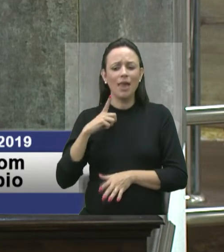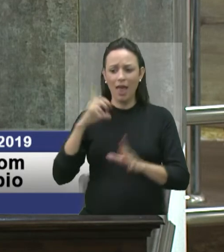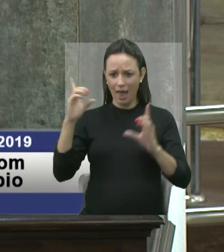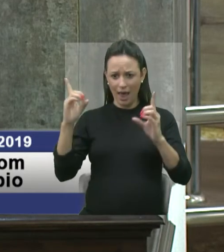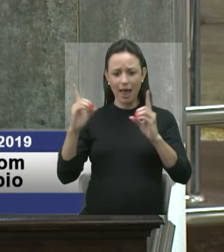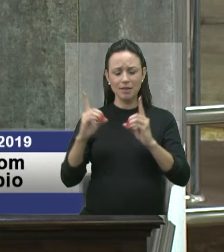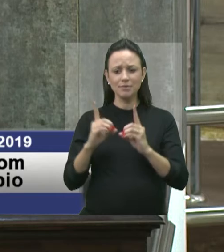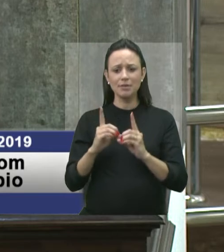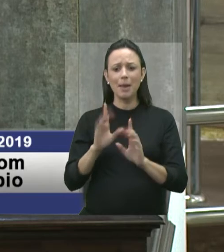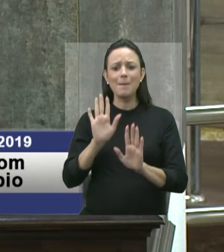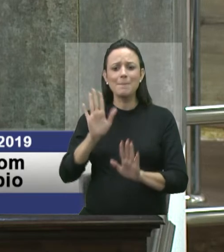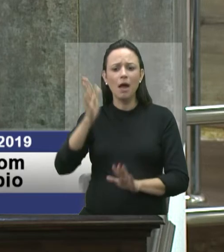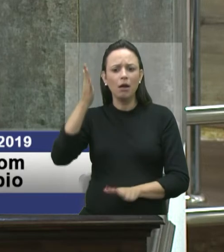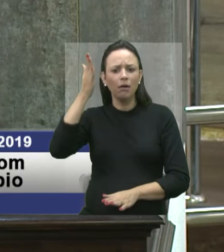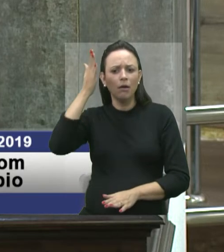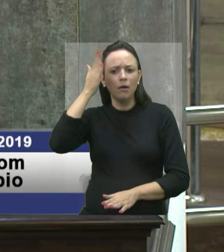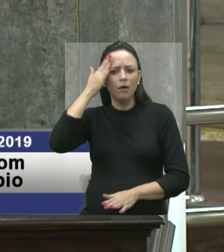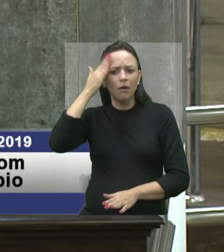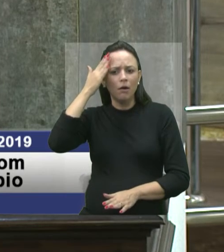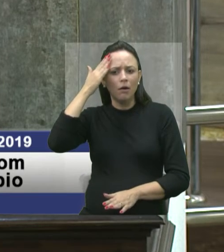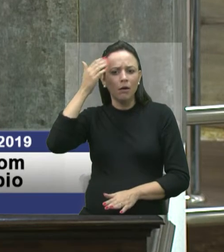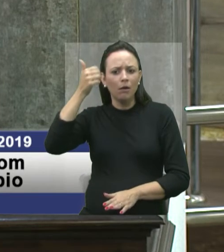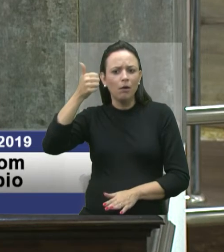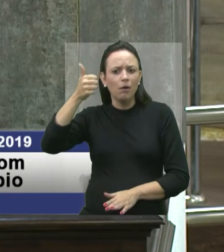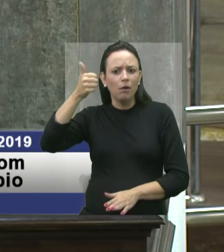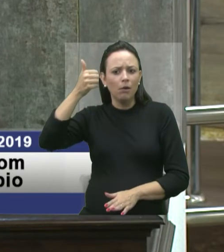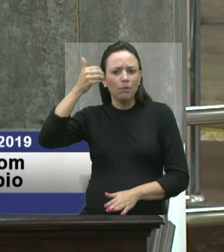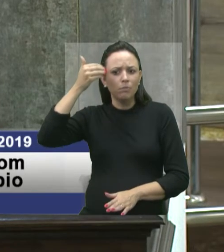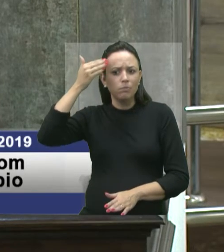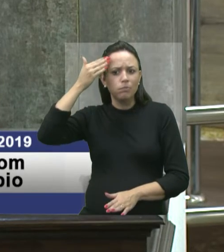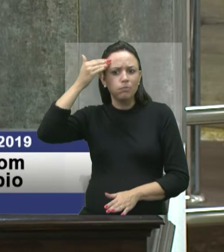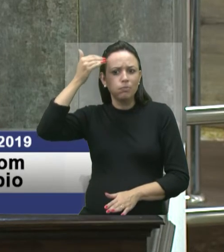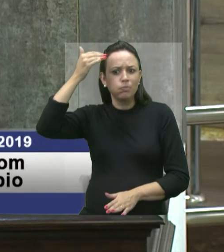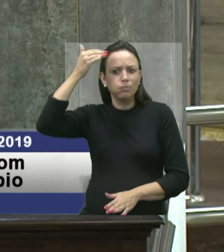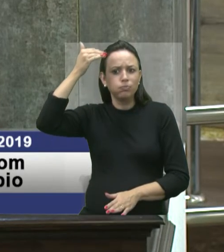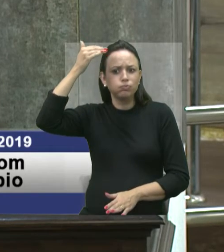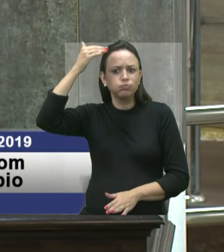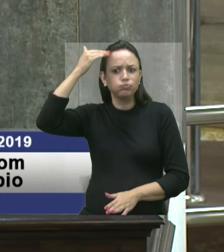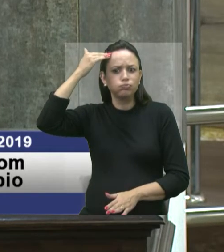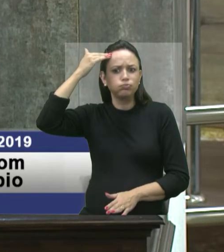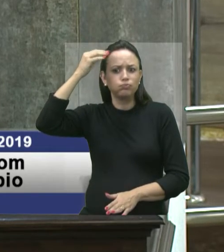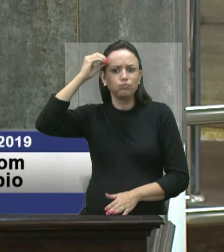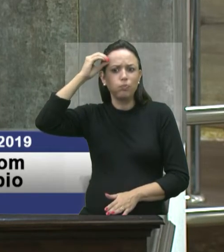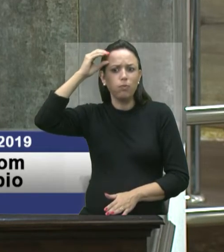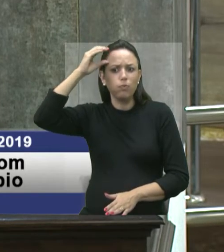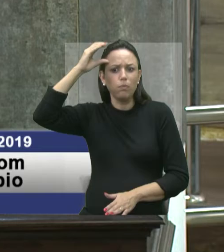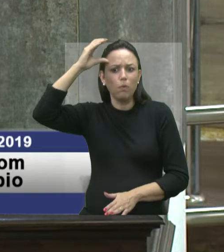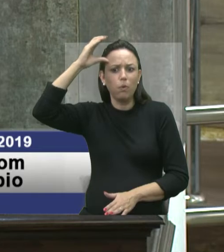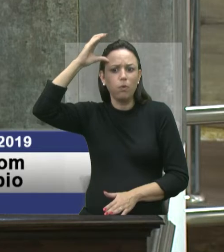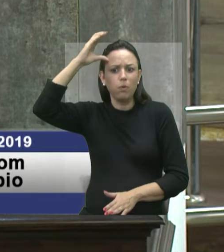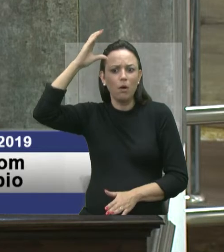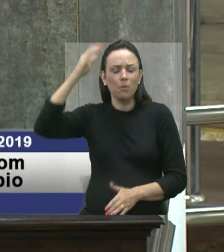que nos deixa a gente sem palavra e até muitas vezes eu me sinto envergonhado